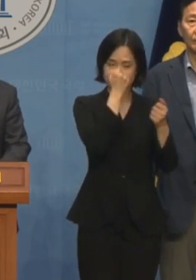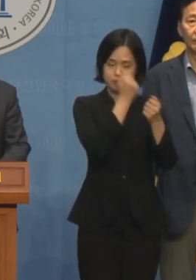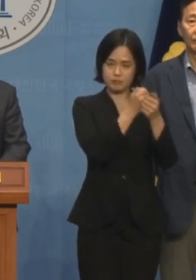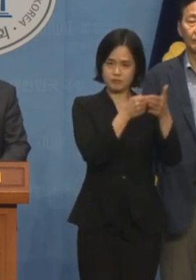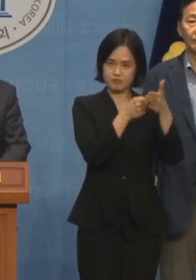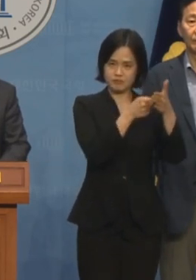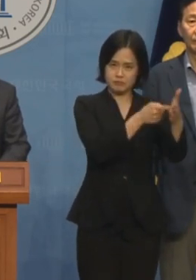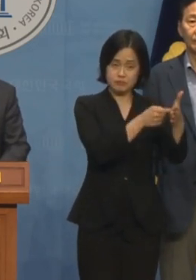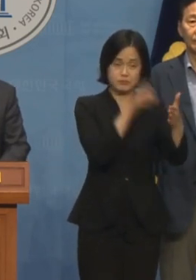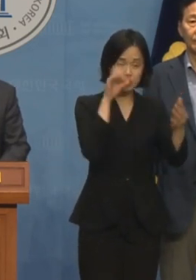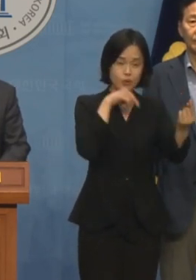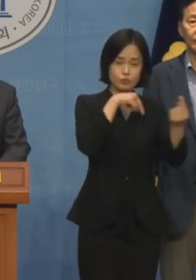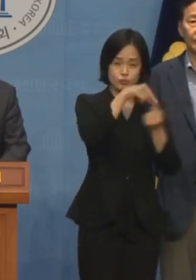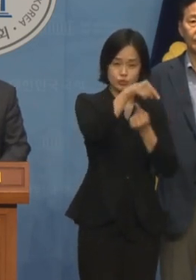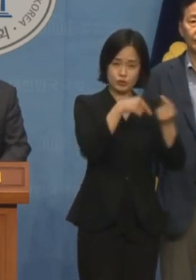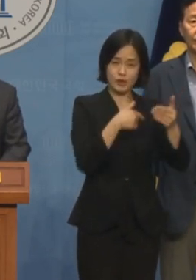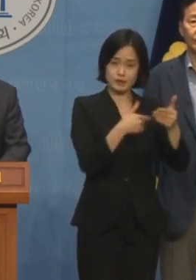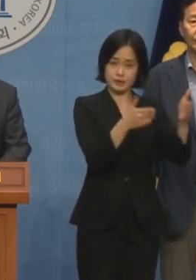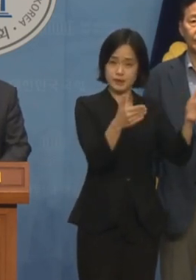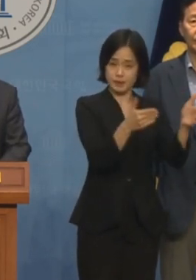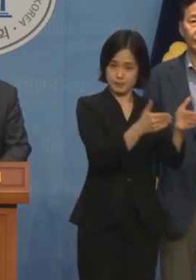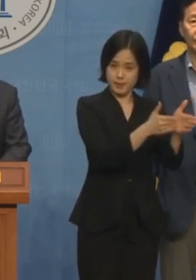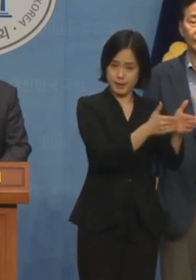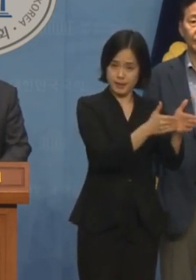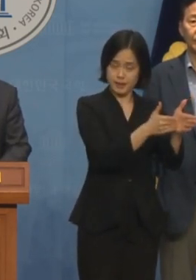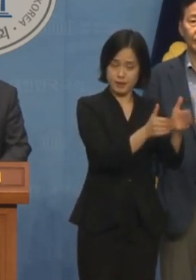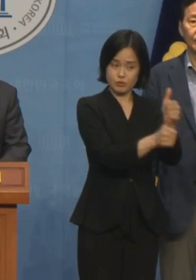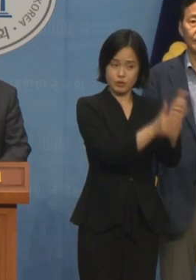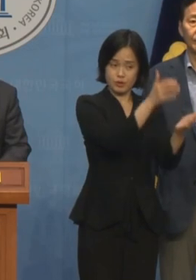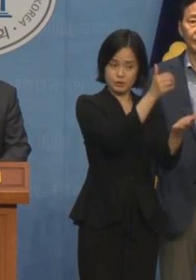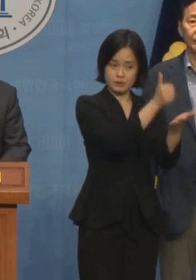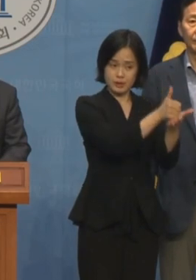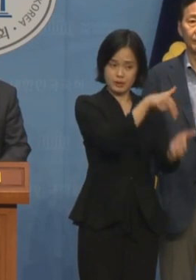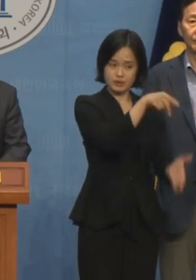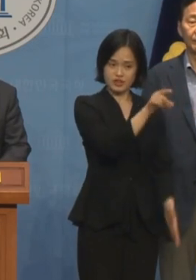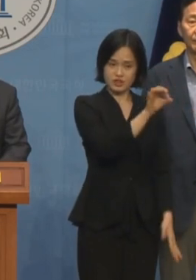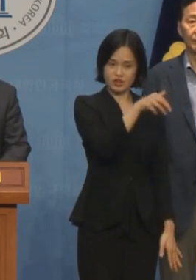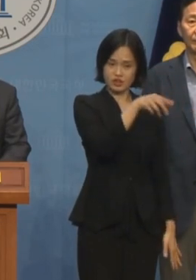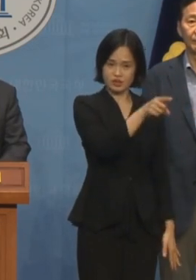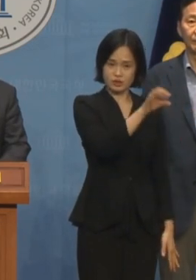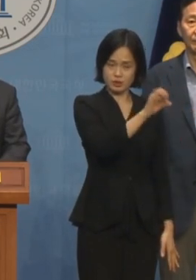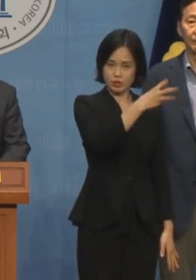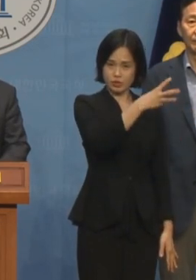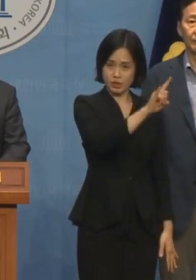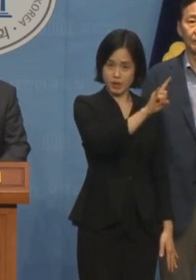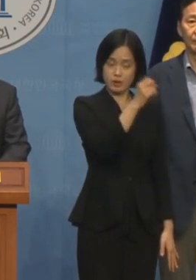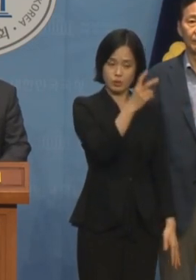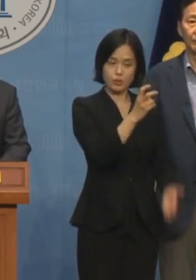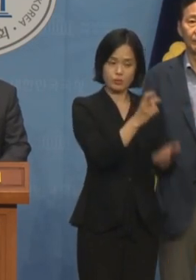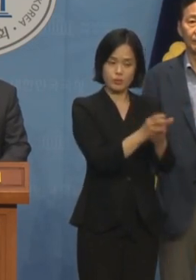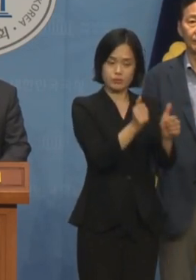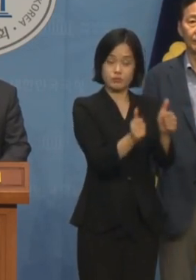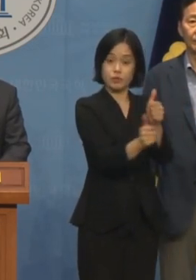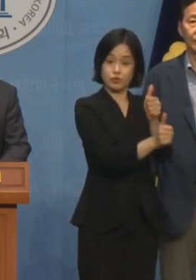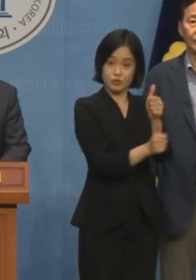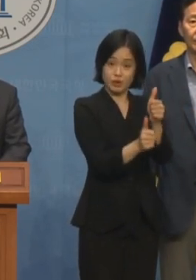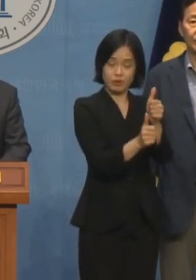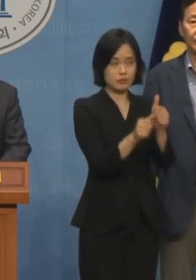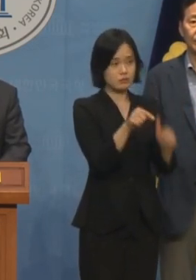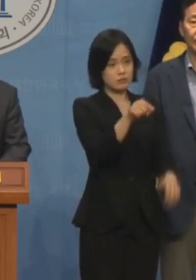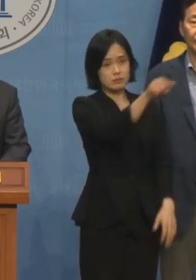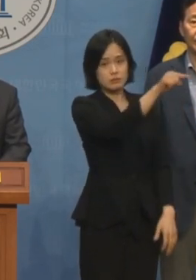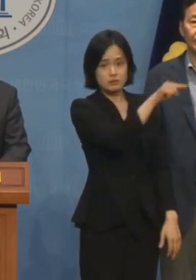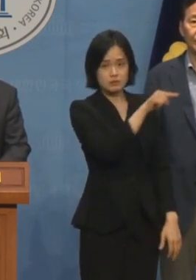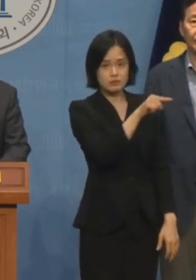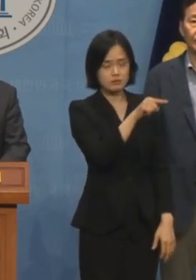보면서 민주당 정청래 위원장과 법사위원들이 과연 대한민국